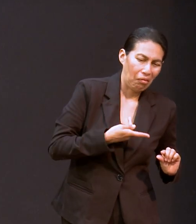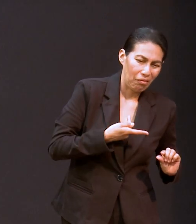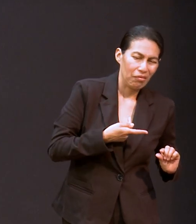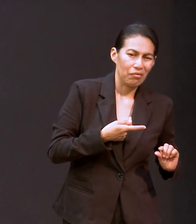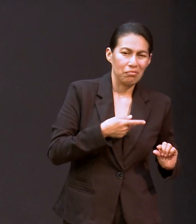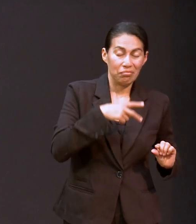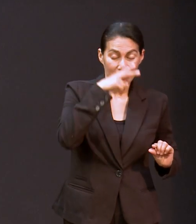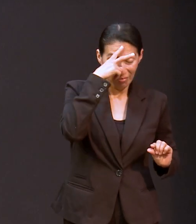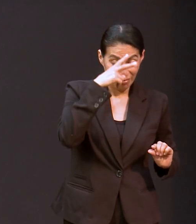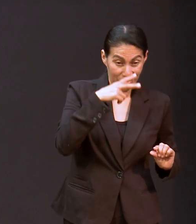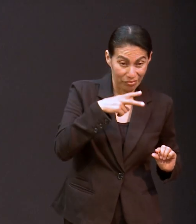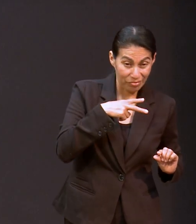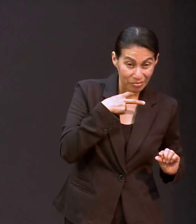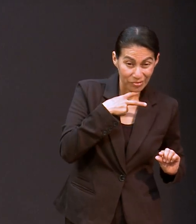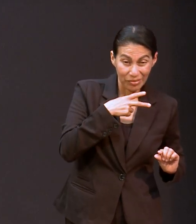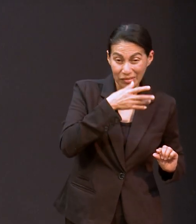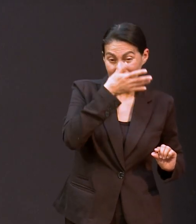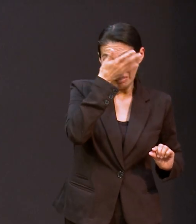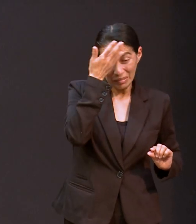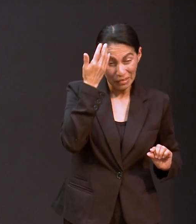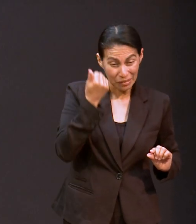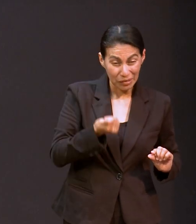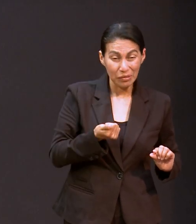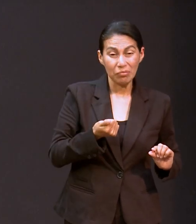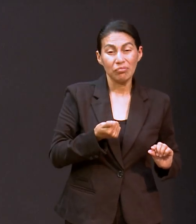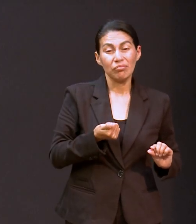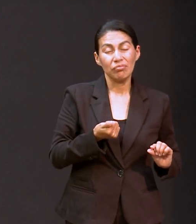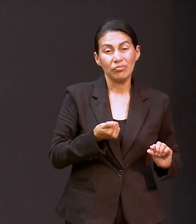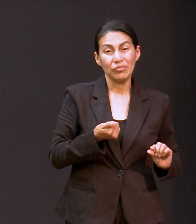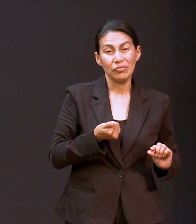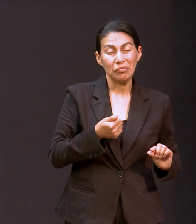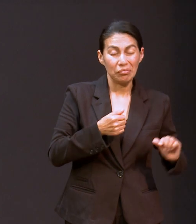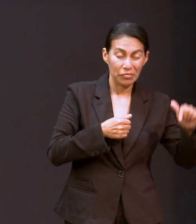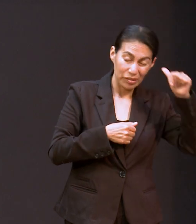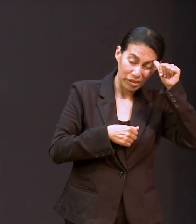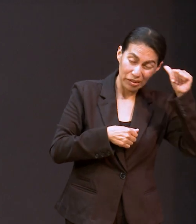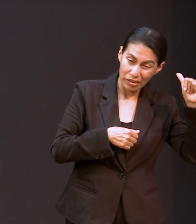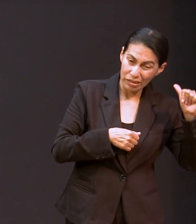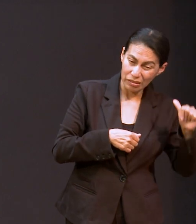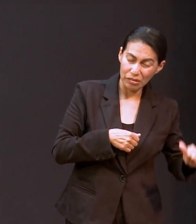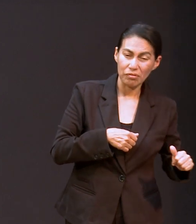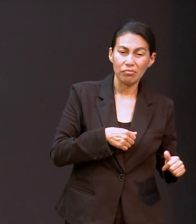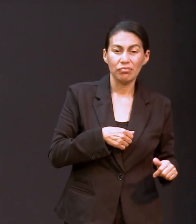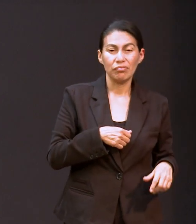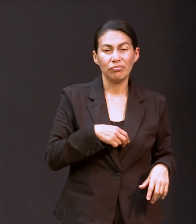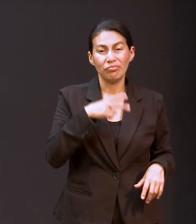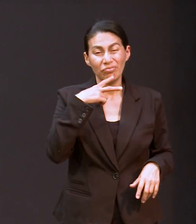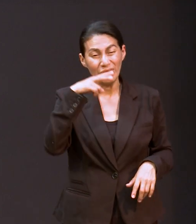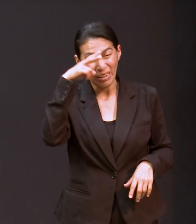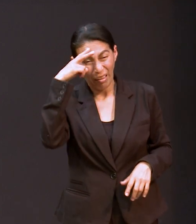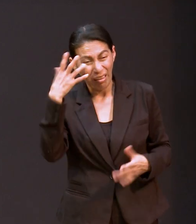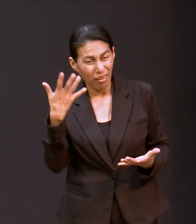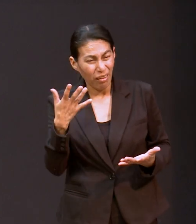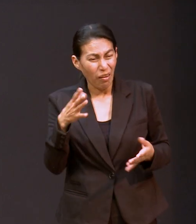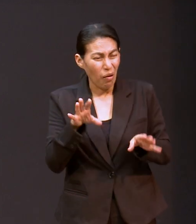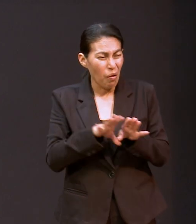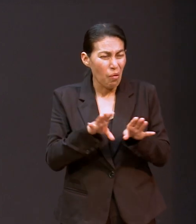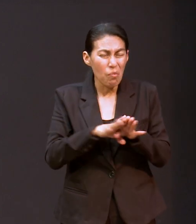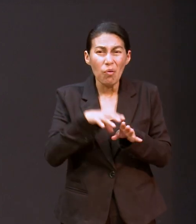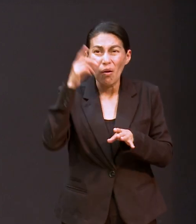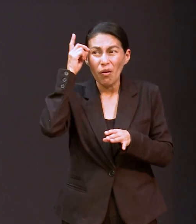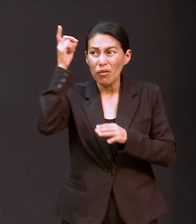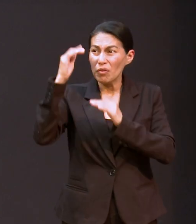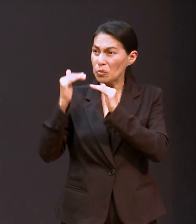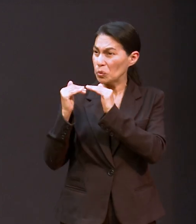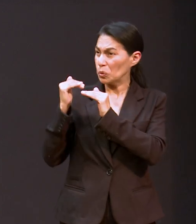frágiles ignorantes cometemos errores pecadores como